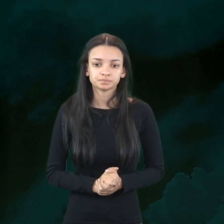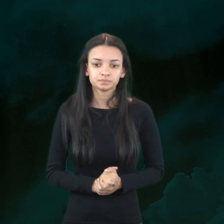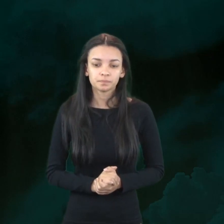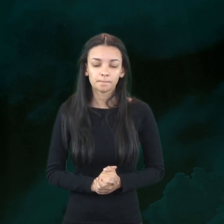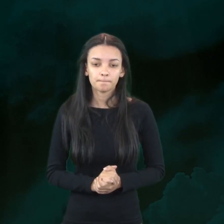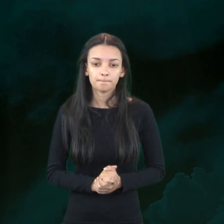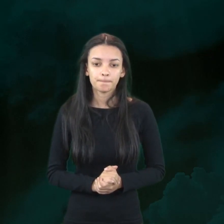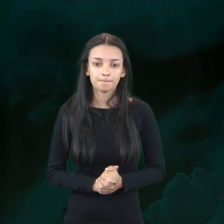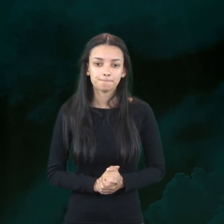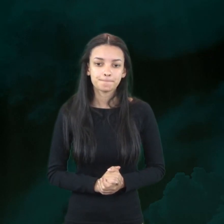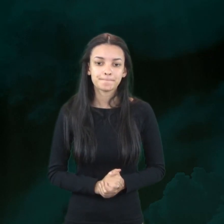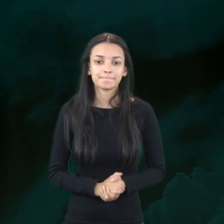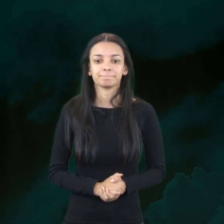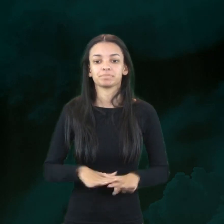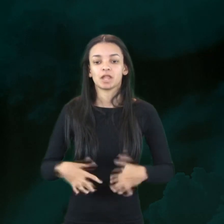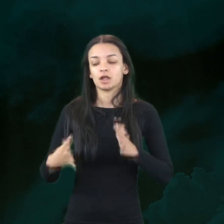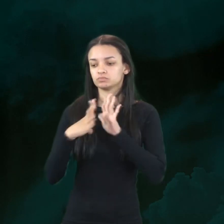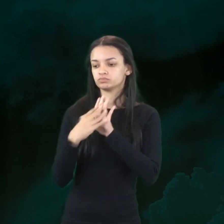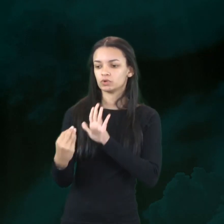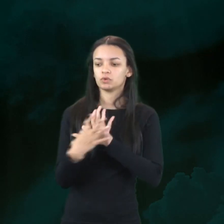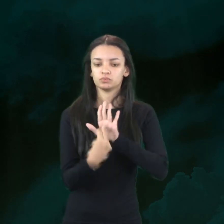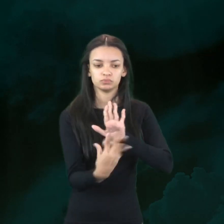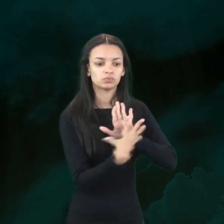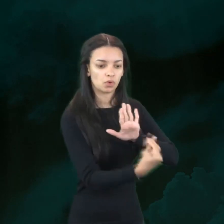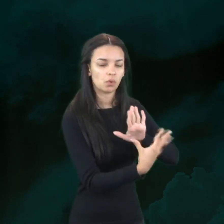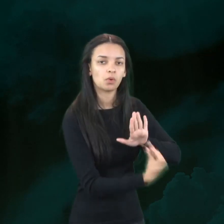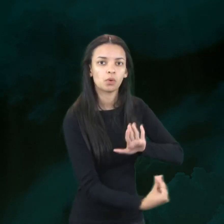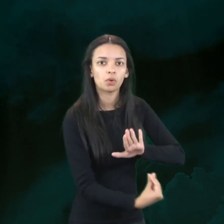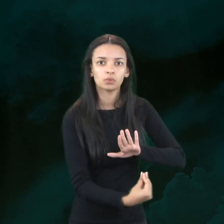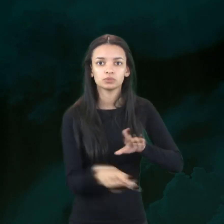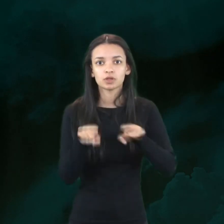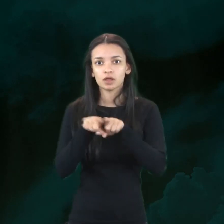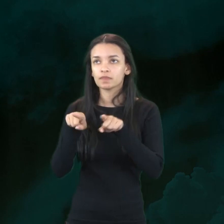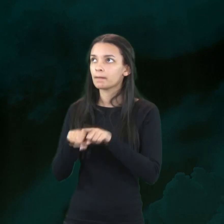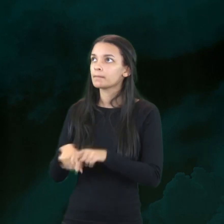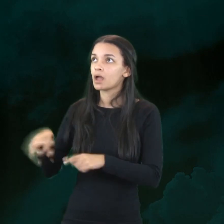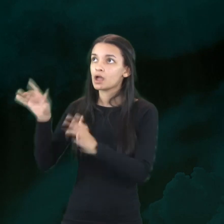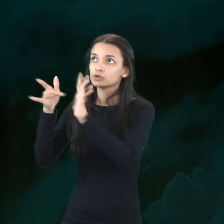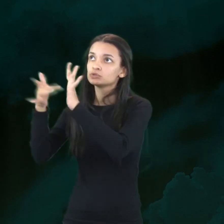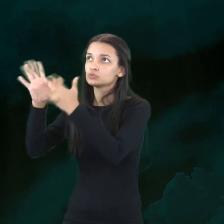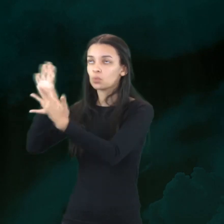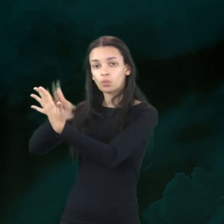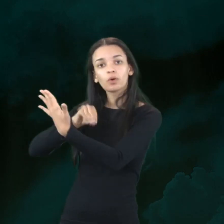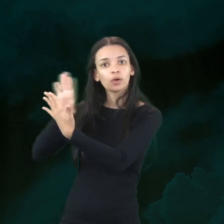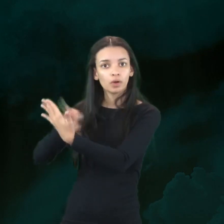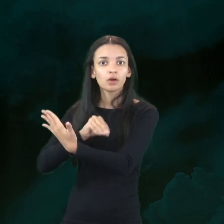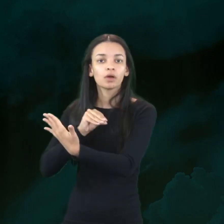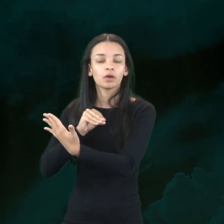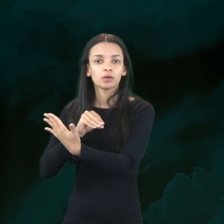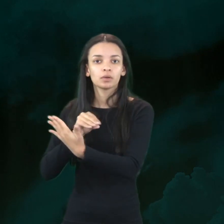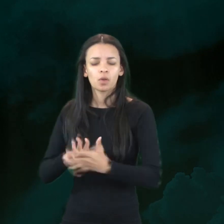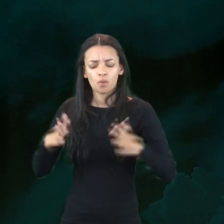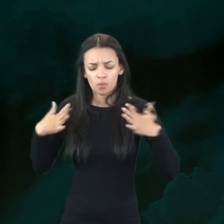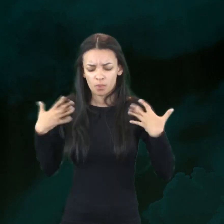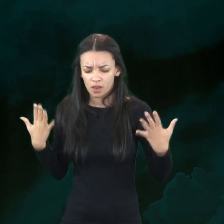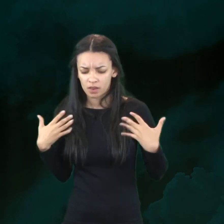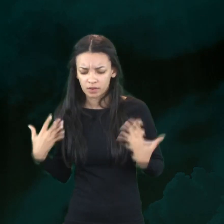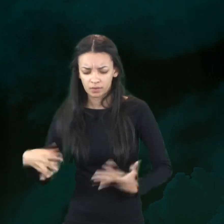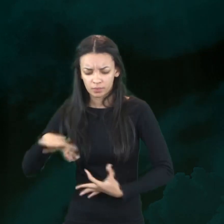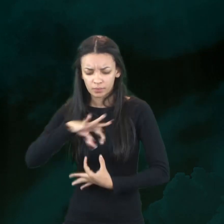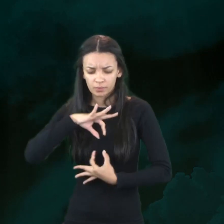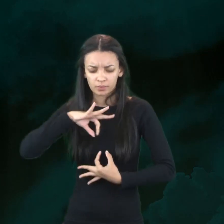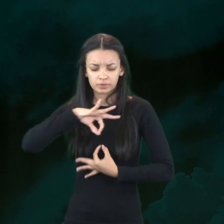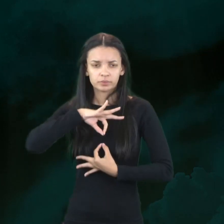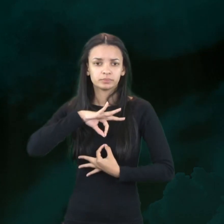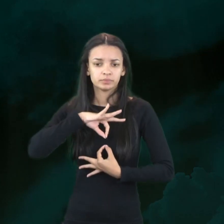do Senhor, tendo recebido a palavra, posto que em meio de muita tribulação, com alegria no Espírito Santo. Quer dizer, eles